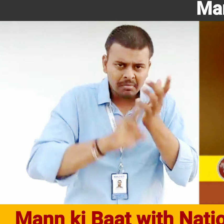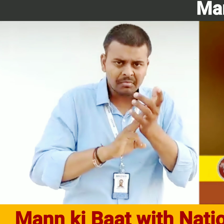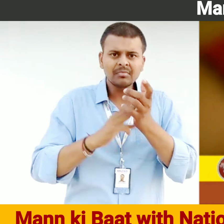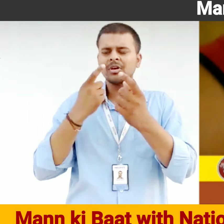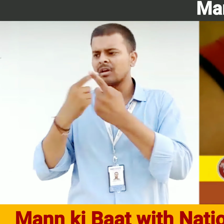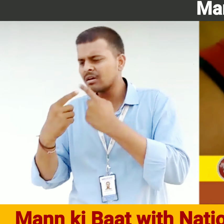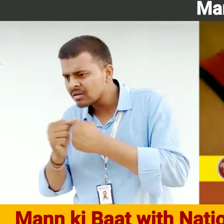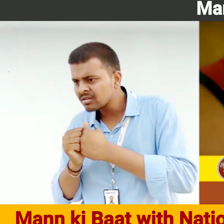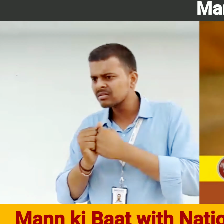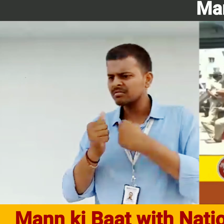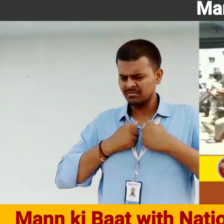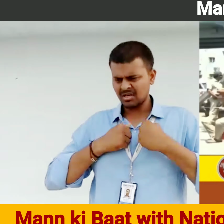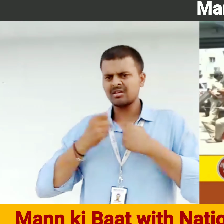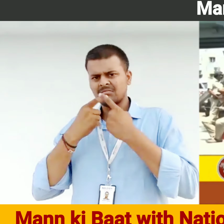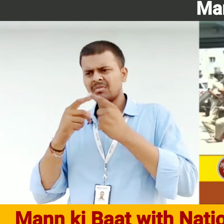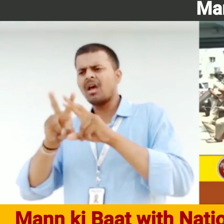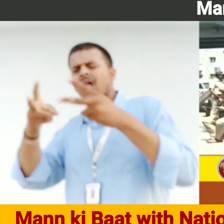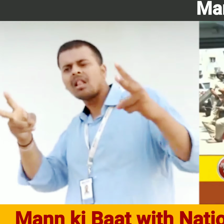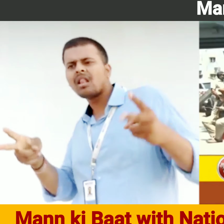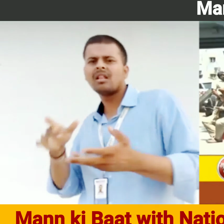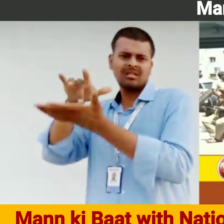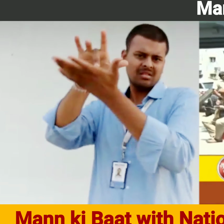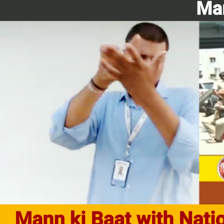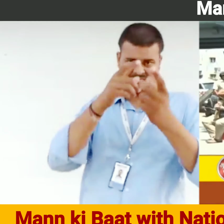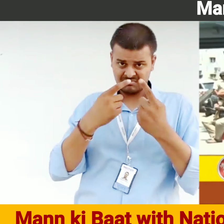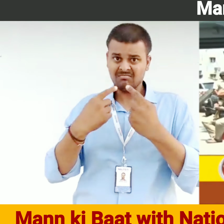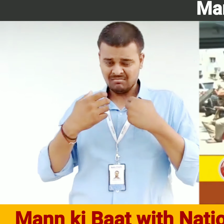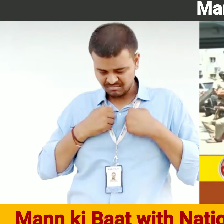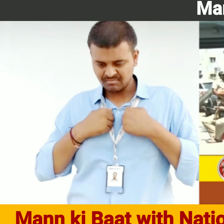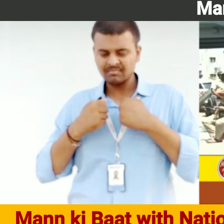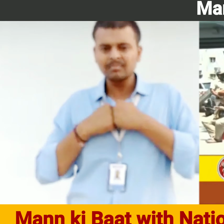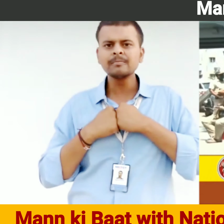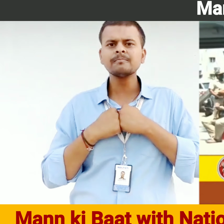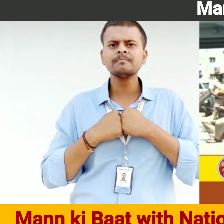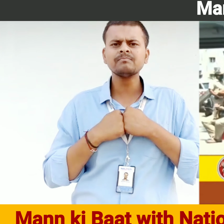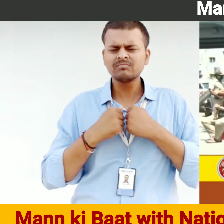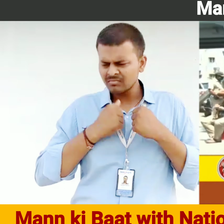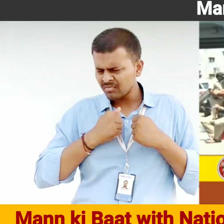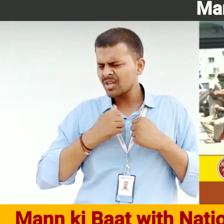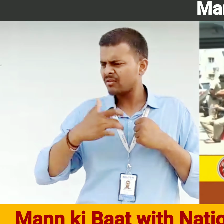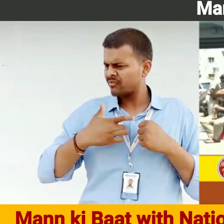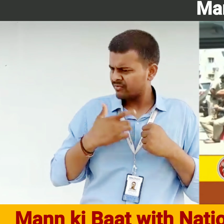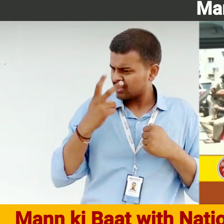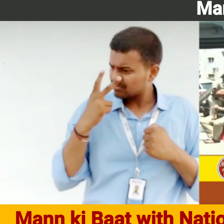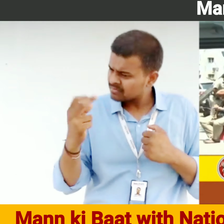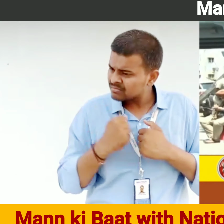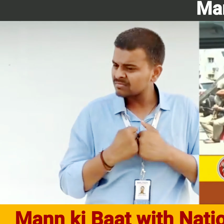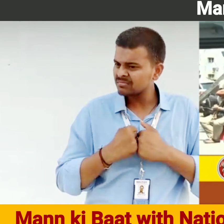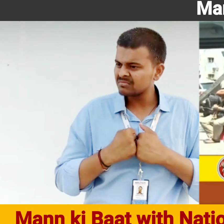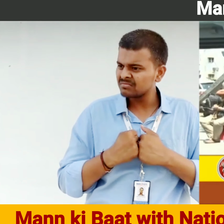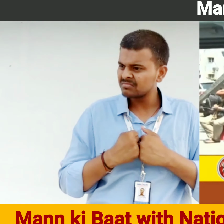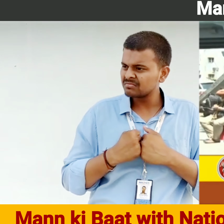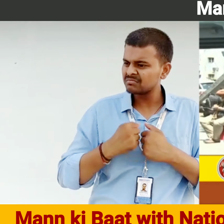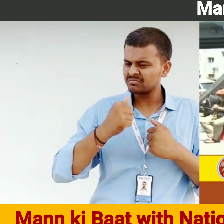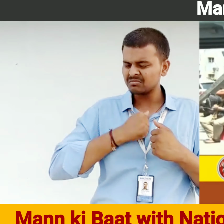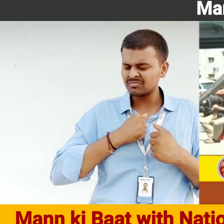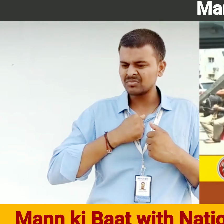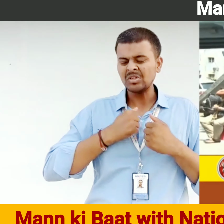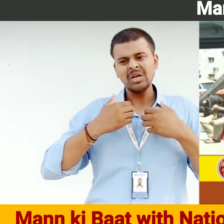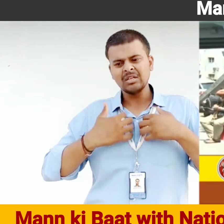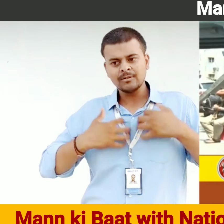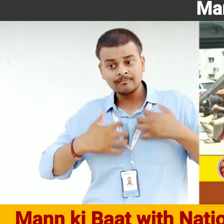आज बताना चाहूंगा। विश्व के अनेक नेताओं की जब बातचीत होती है तो मैंने देखा इन दिनों